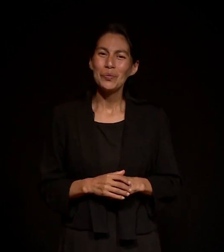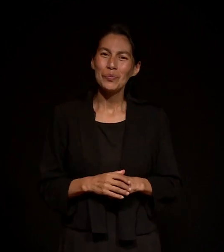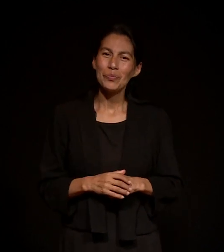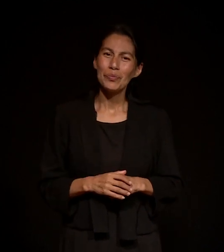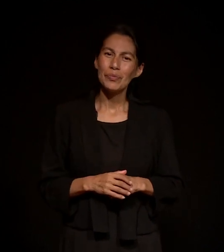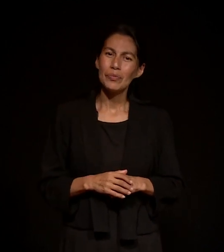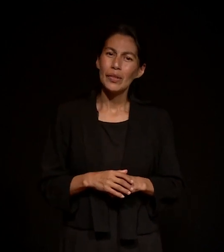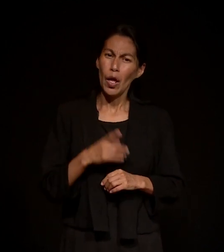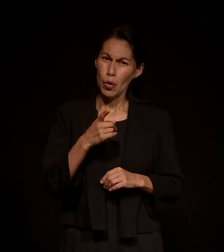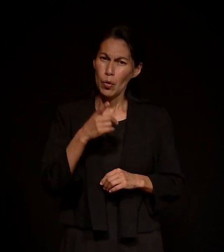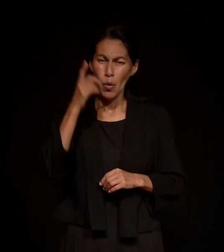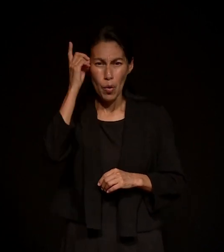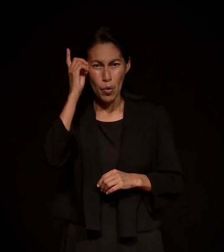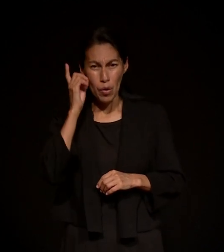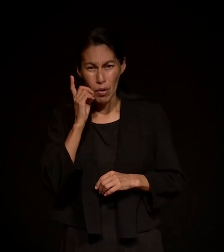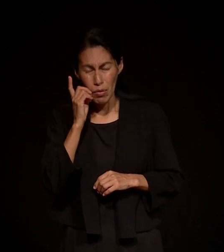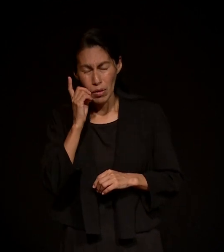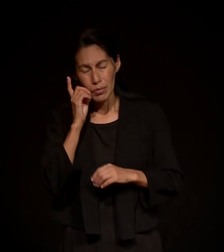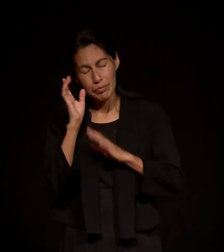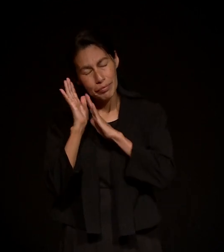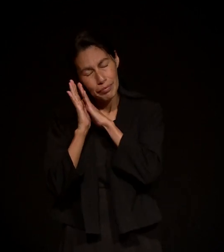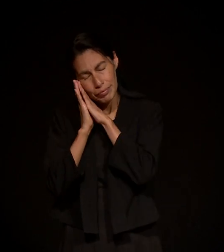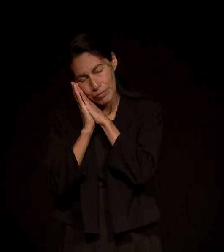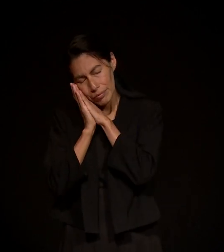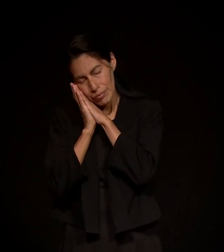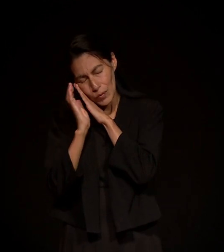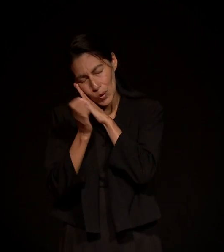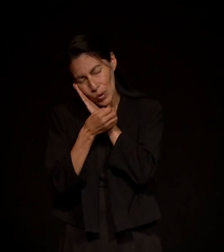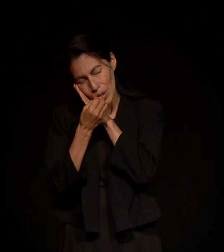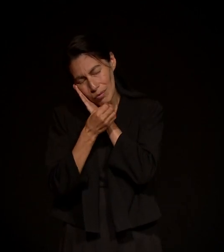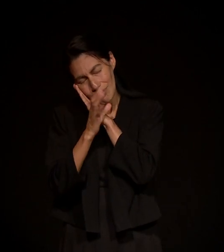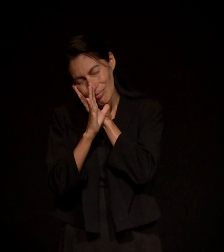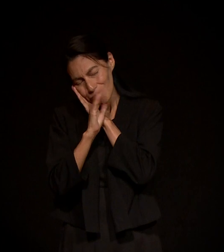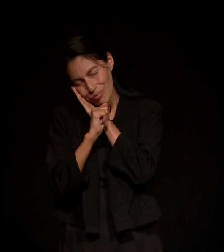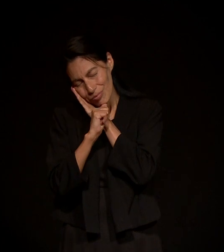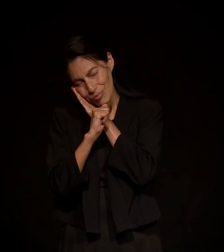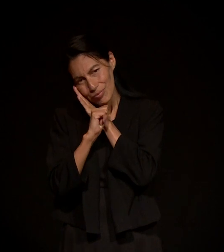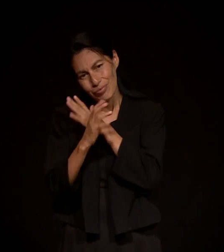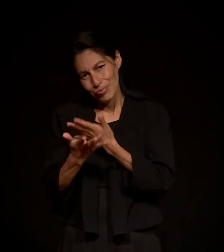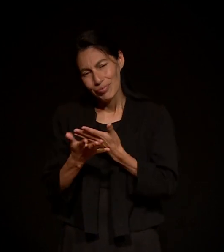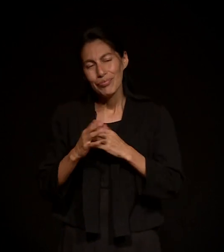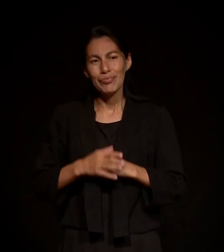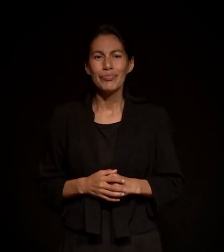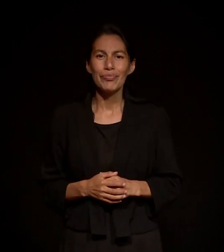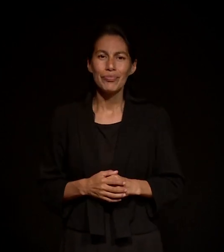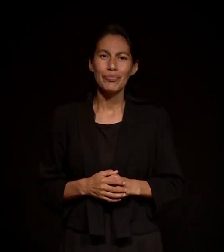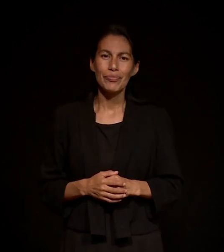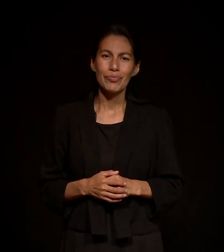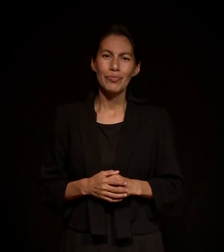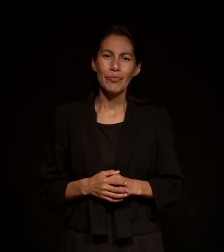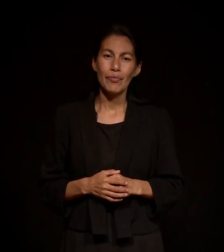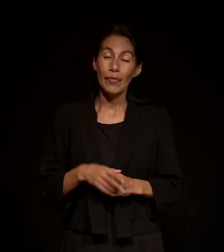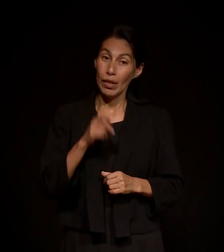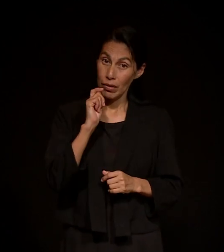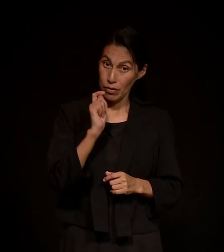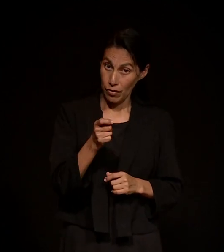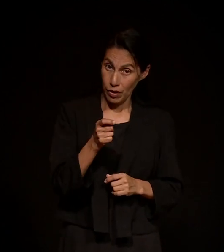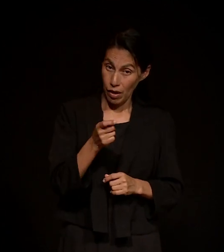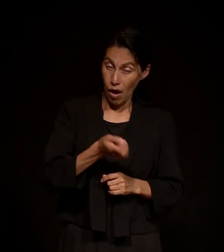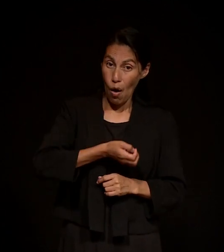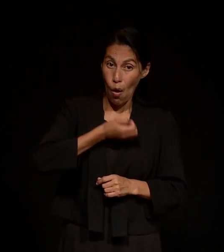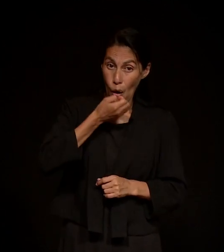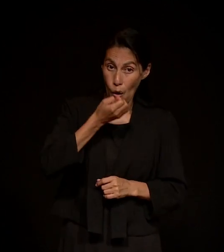bien. Solo cuando estás durmiendo ya no puedes orar, ¿cierto? ¿Sí? Esto